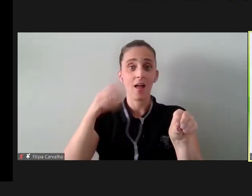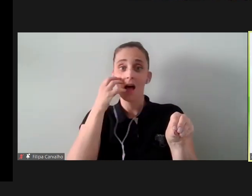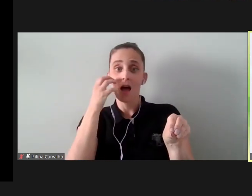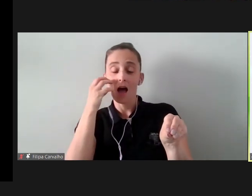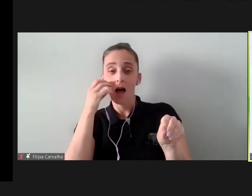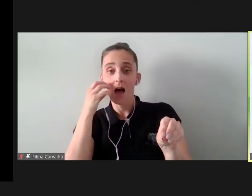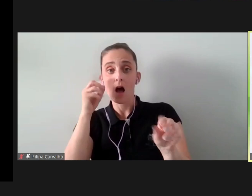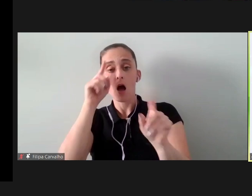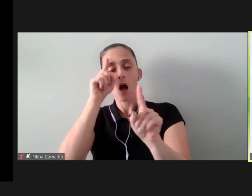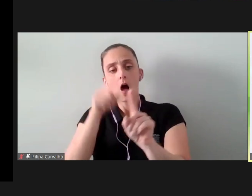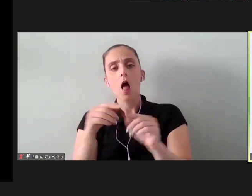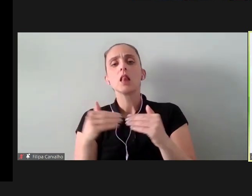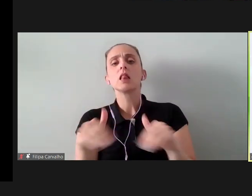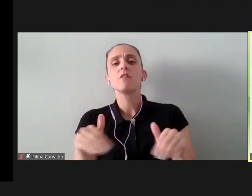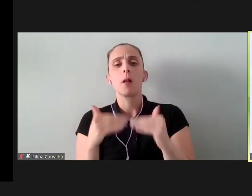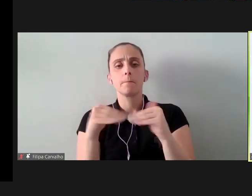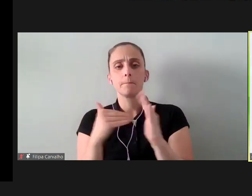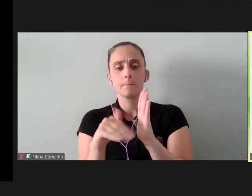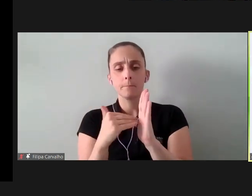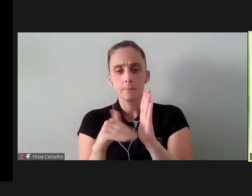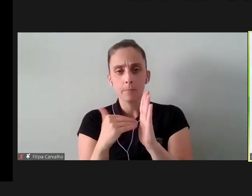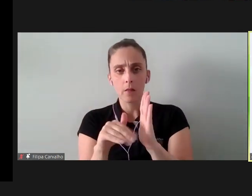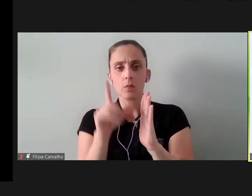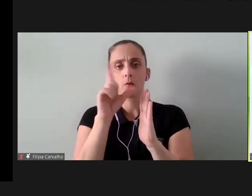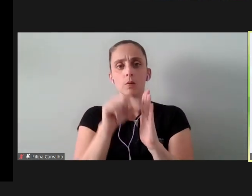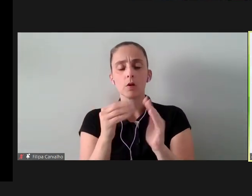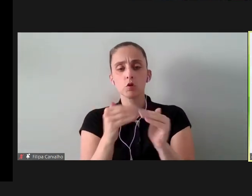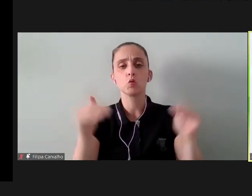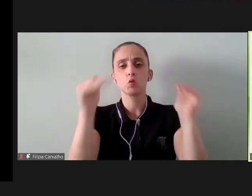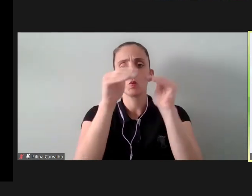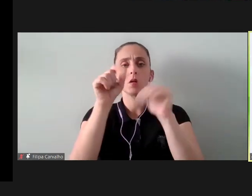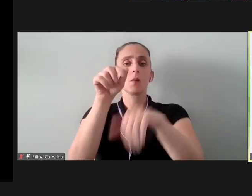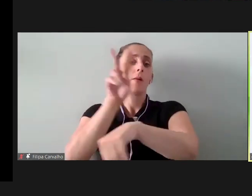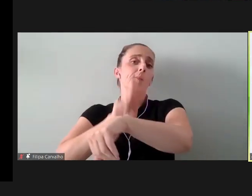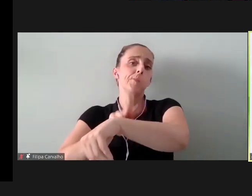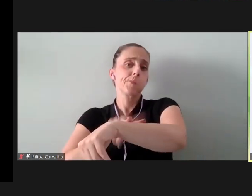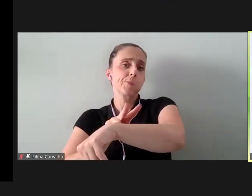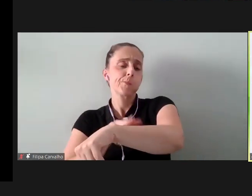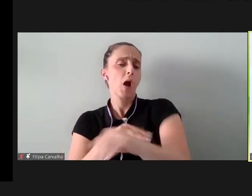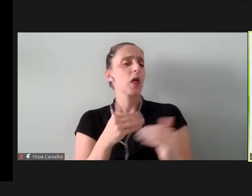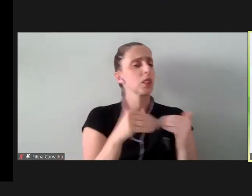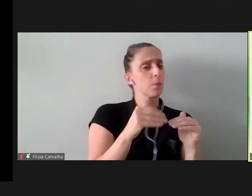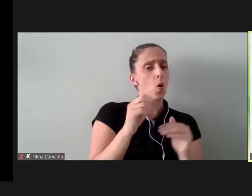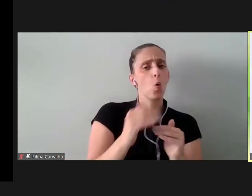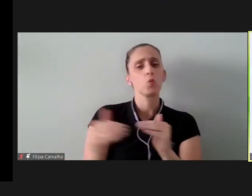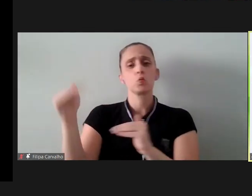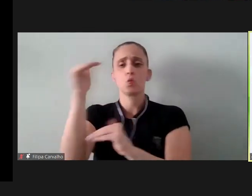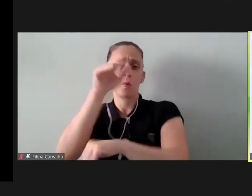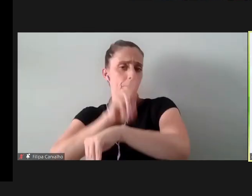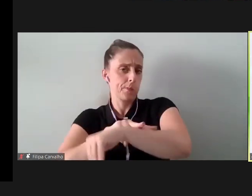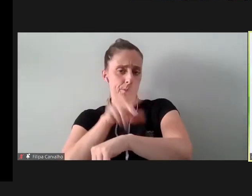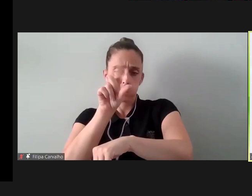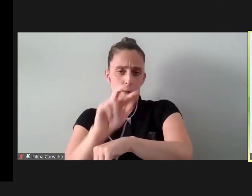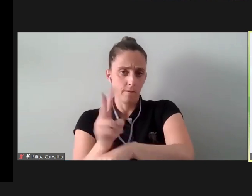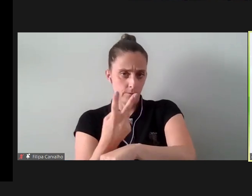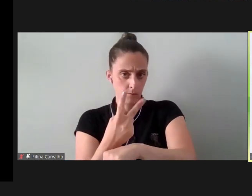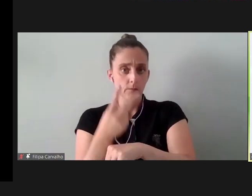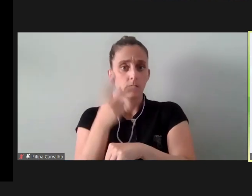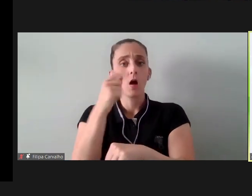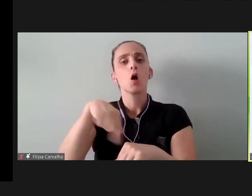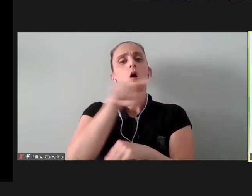ao nível médio, nível superior e às chefias, quer intermédias e quer superiores. Sim, não temos ainda um